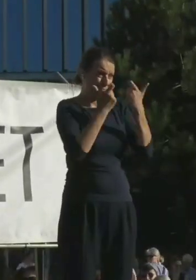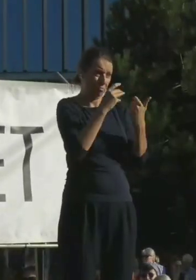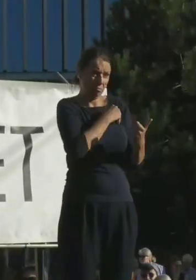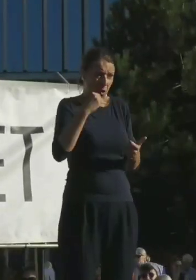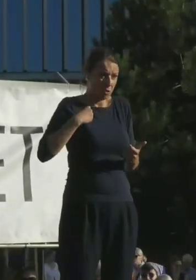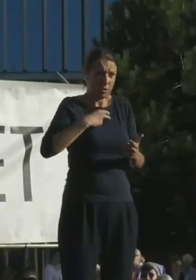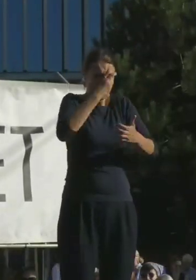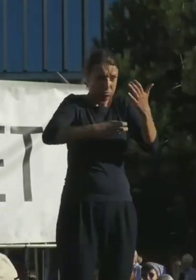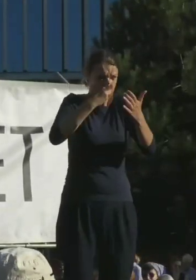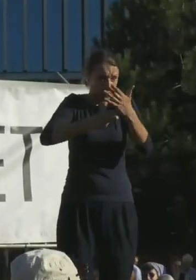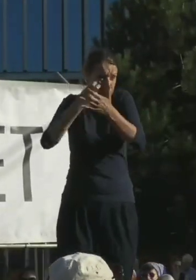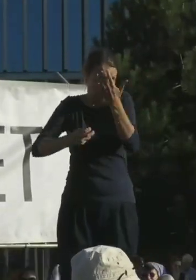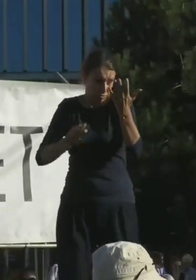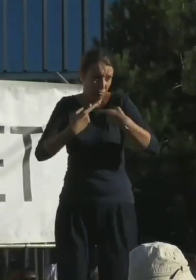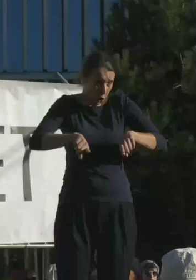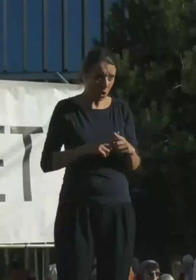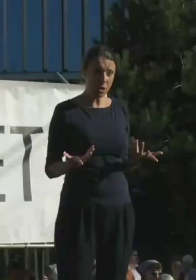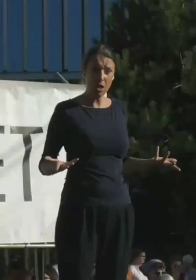ciążę.